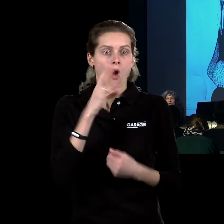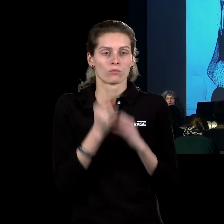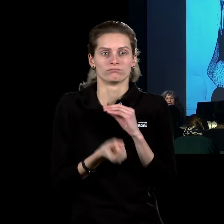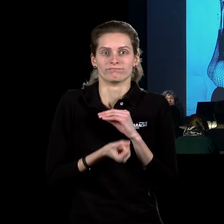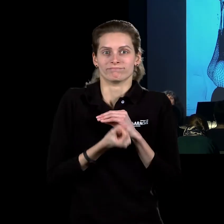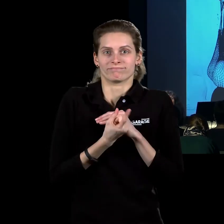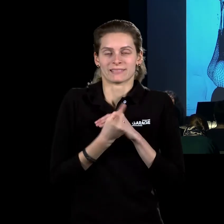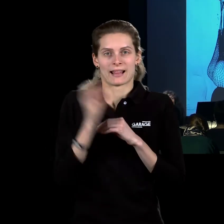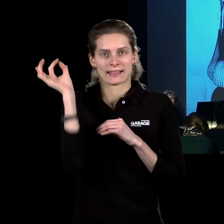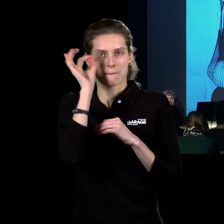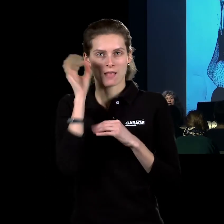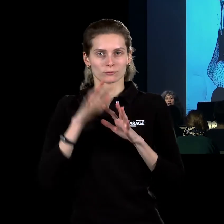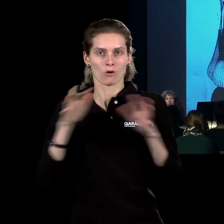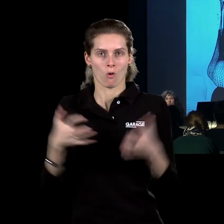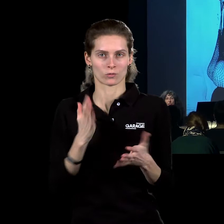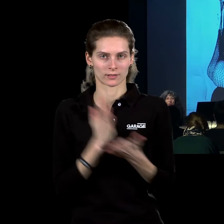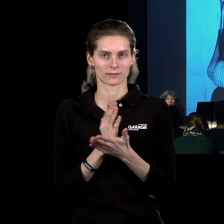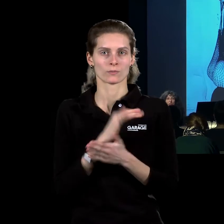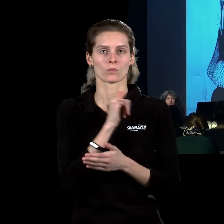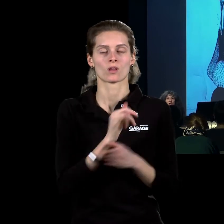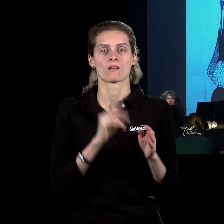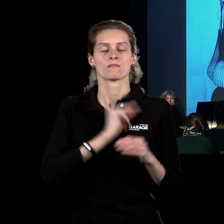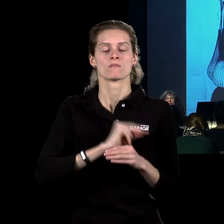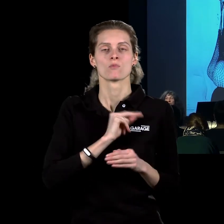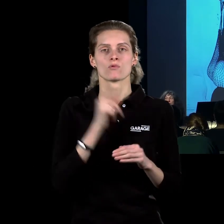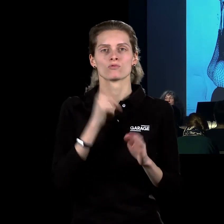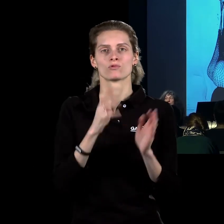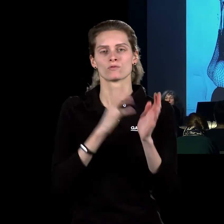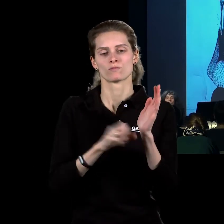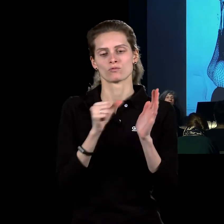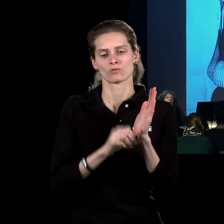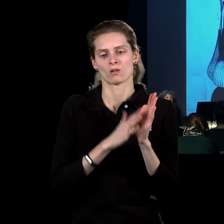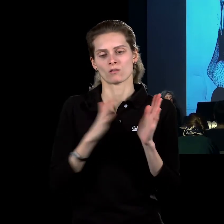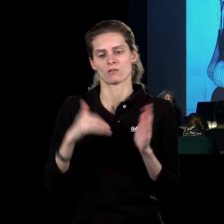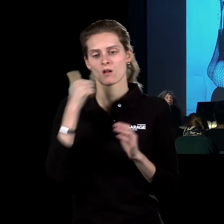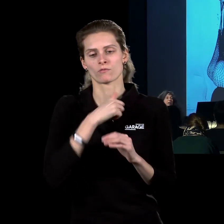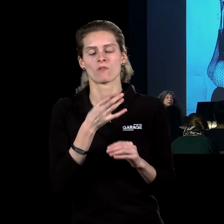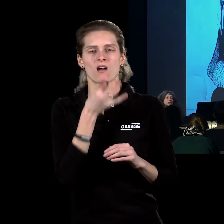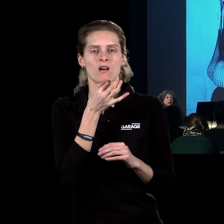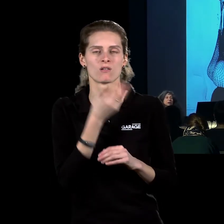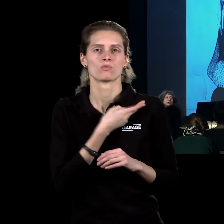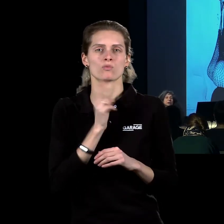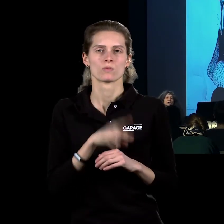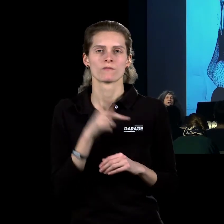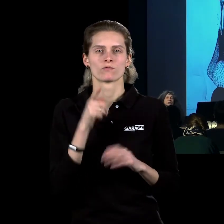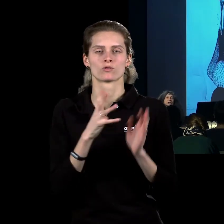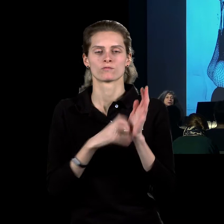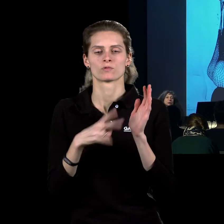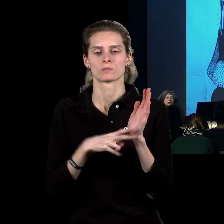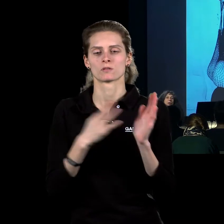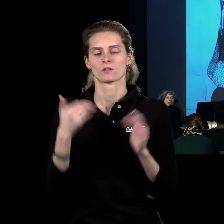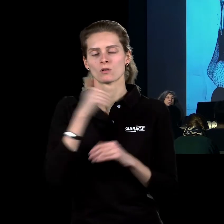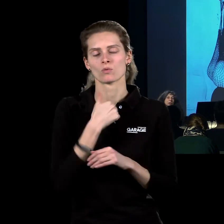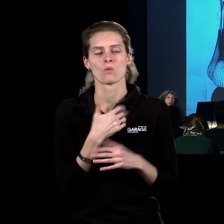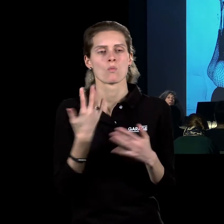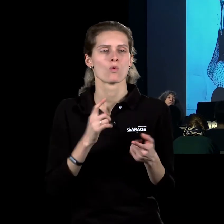работала в конце 60-х годов. Она рано погибла, она умерла в 70-м году. И она относится, наверное, даже не к